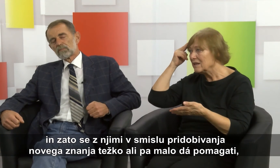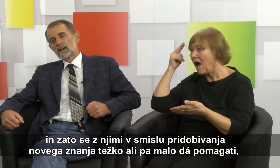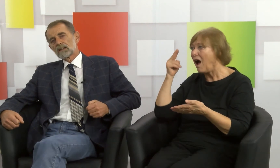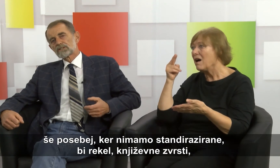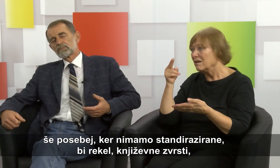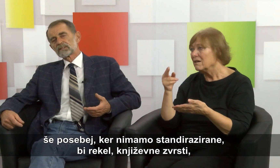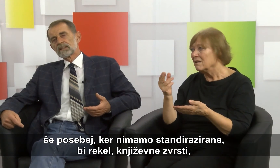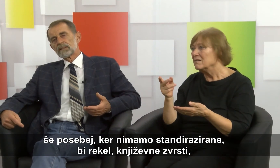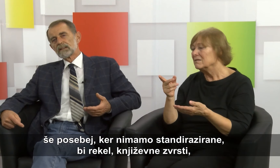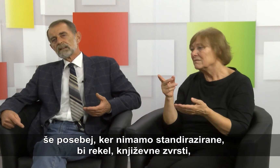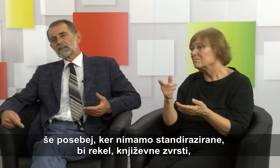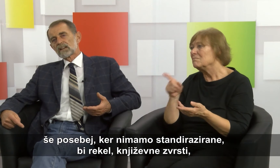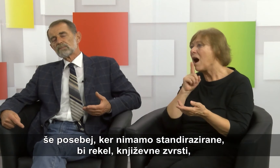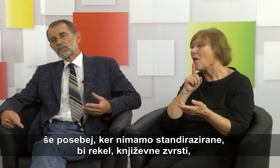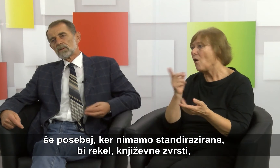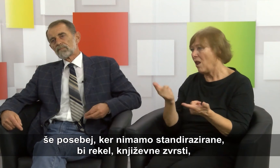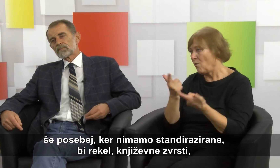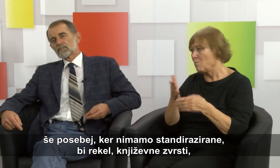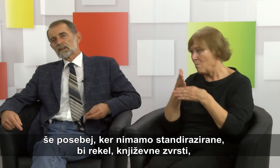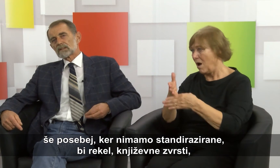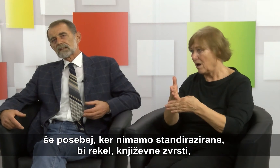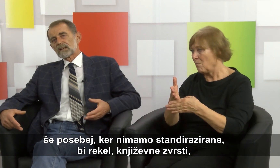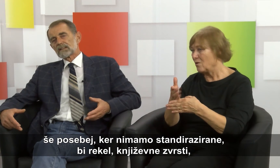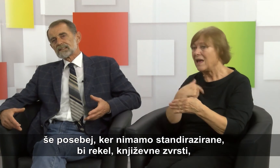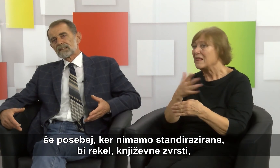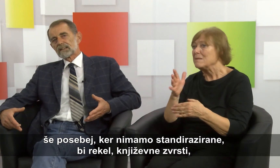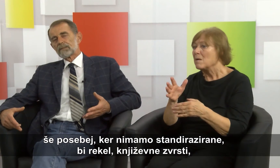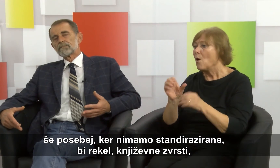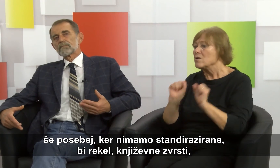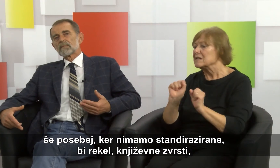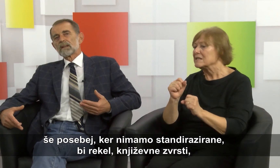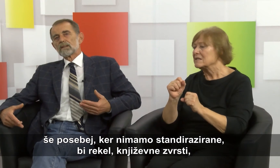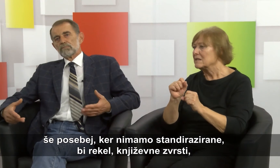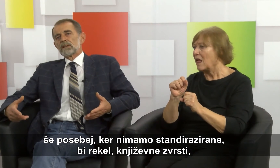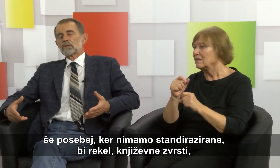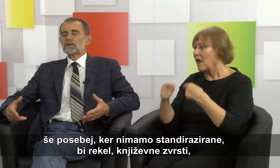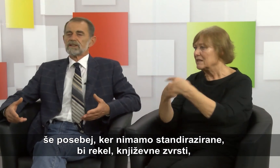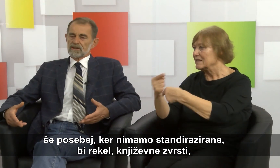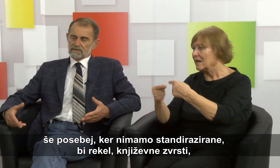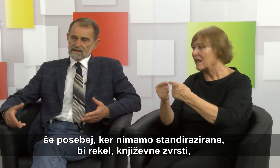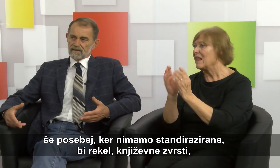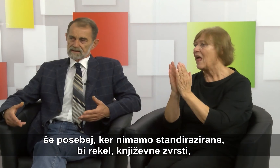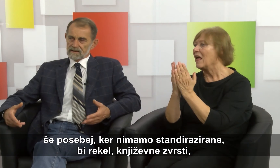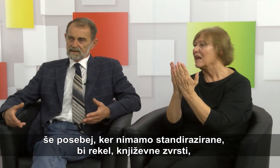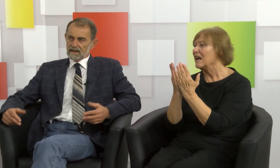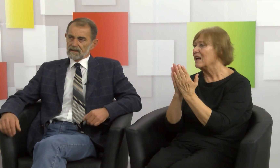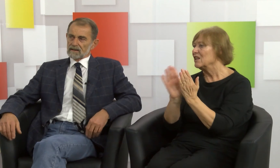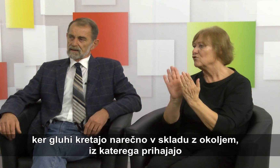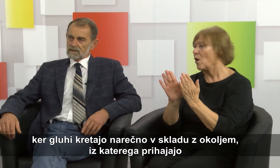pomaga, če posebej, ker nimamo standardizirane, bi rekel, književne zvrsti, ne, ker